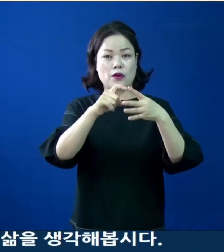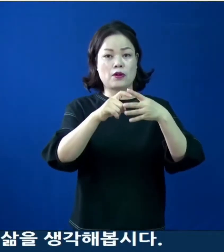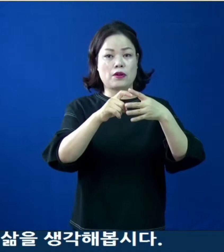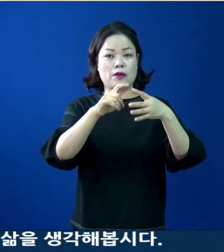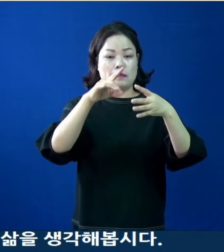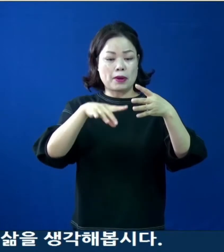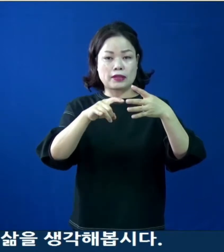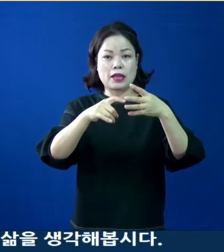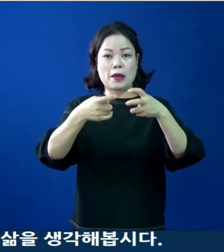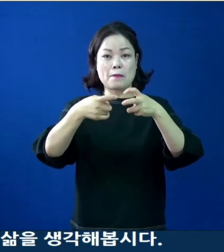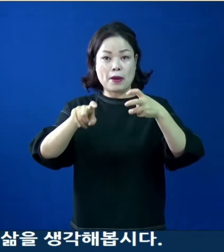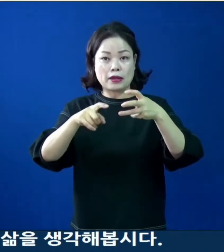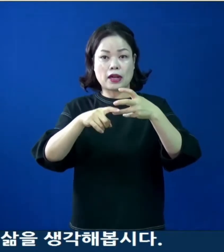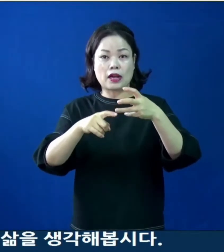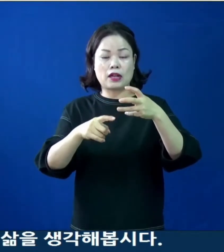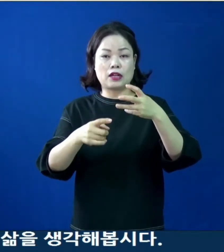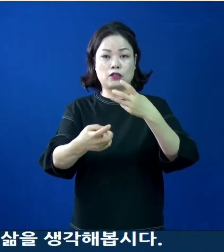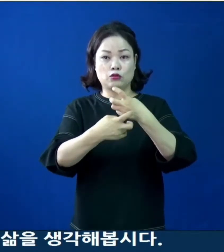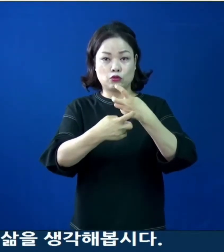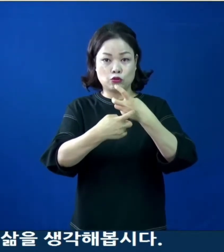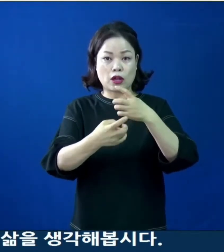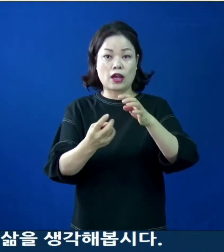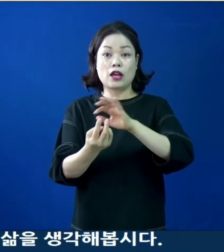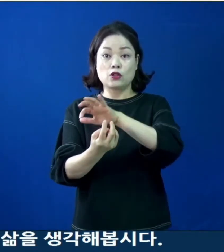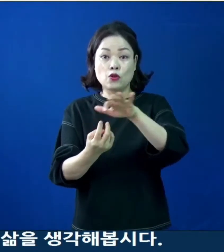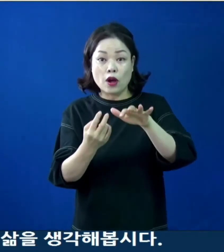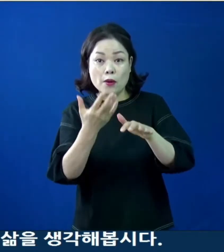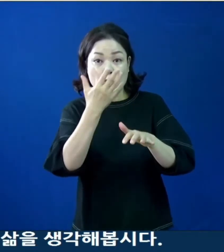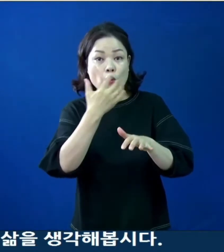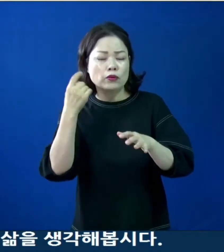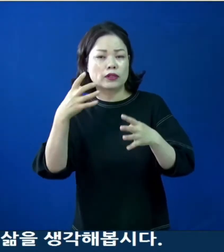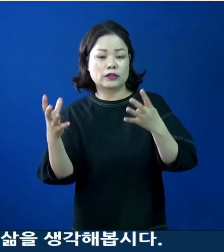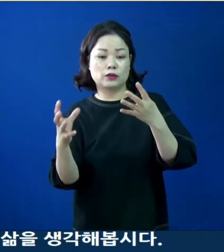누가 복음입니다. 그리고 요한복음까지 포함이 되죠.